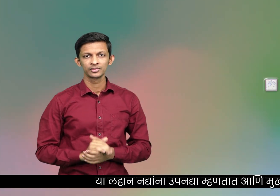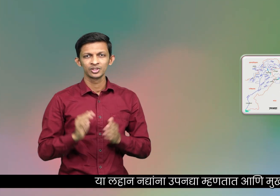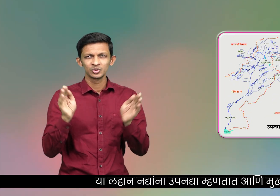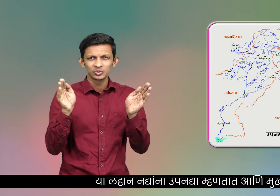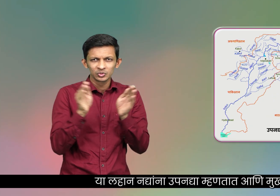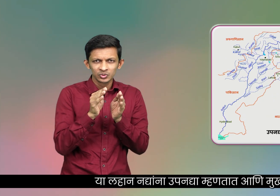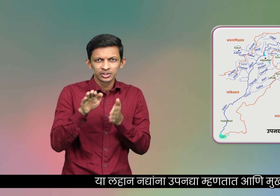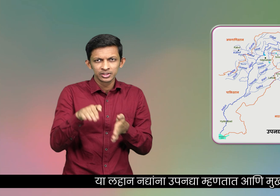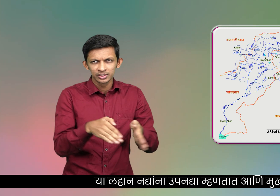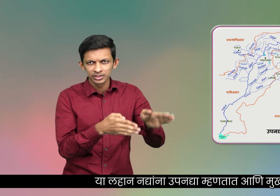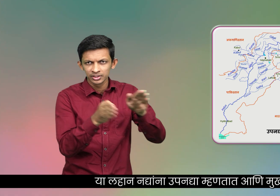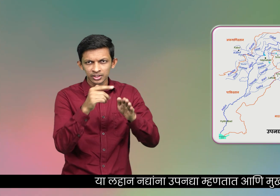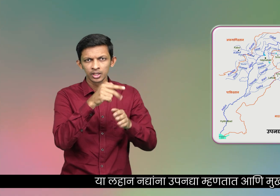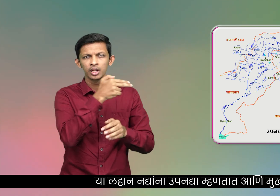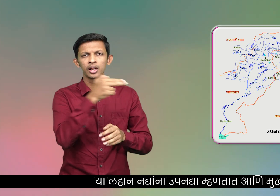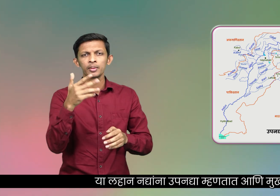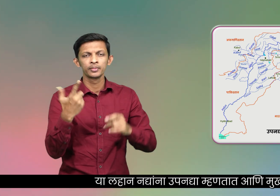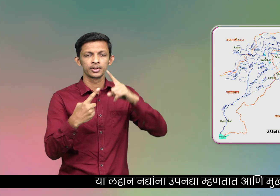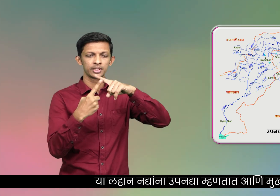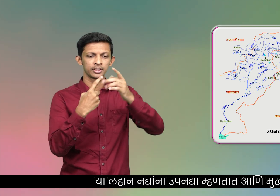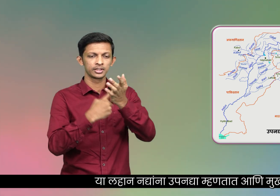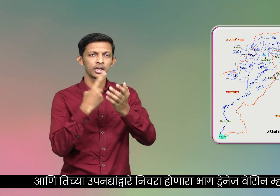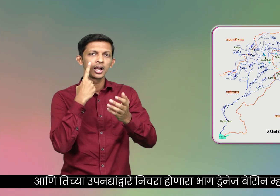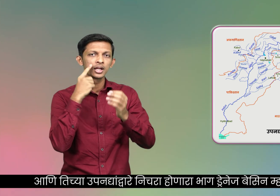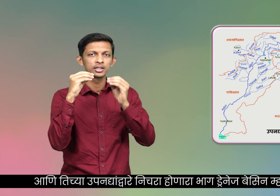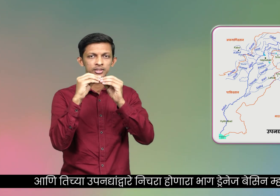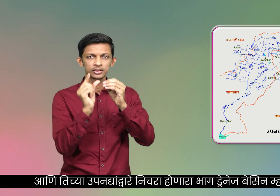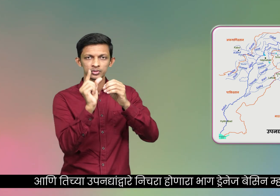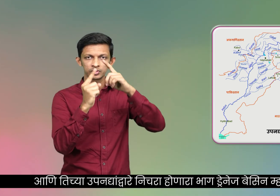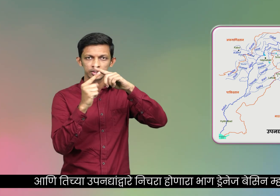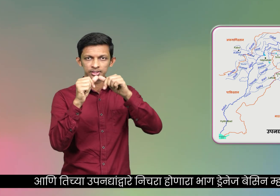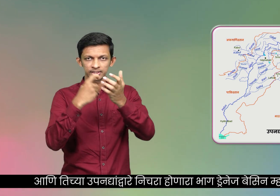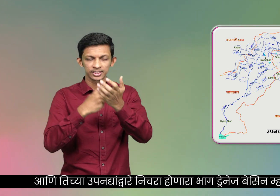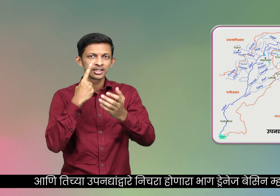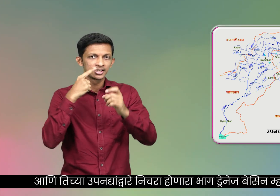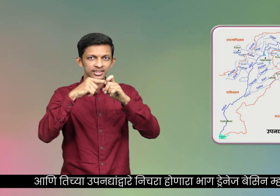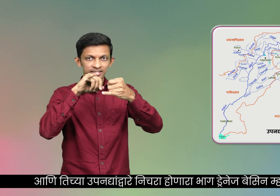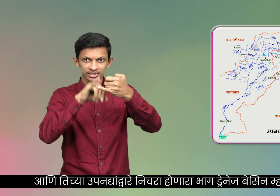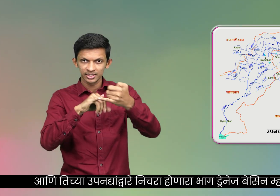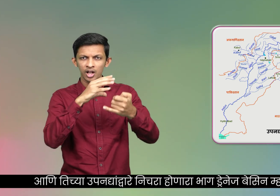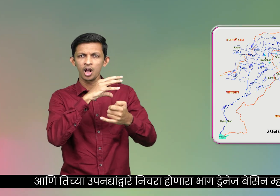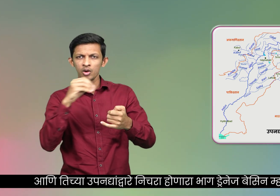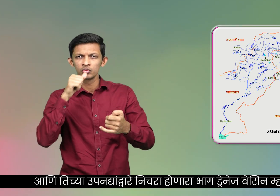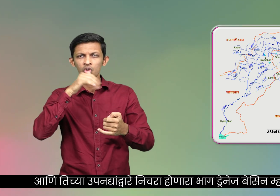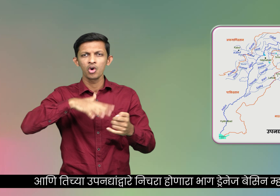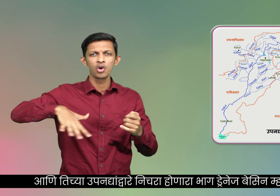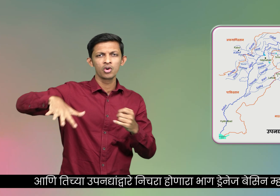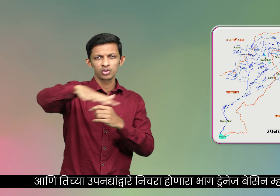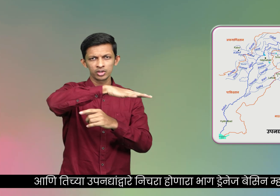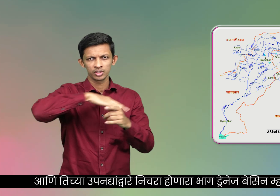या लहान नद्यांना उपनद्या म्हणतात आणि मुख्य नदी आणि तिच्या उपनद्यांद्वारे निचरा होणारा भाग ड्रेनेज बेसिन म्हणून ओळखला